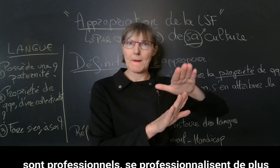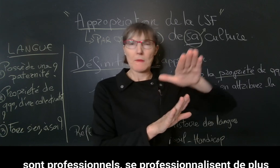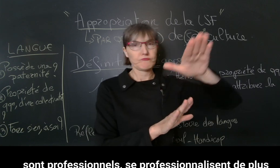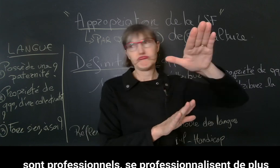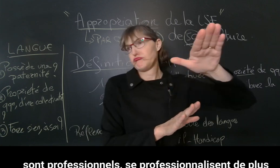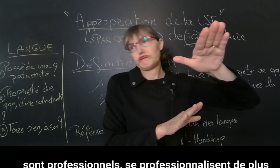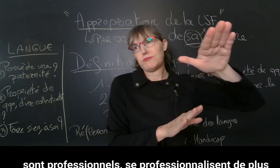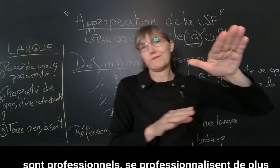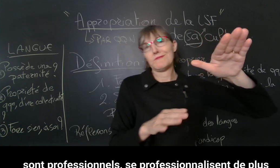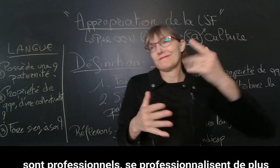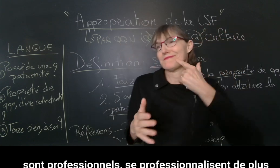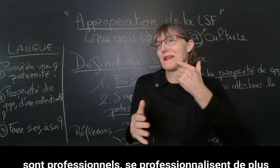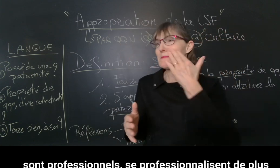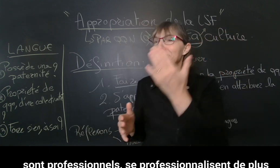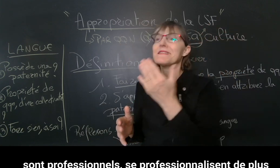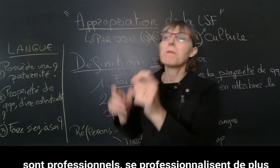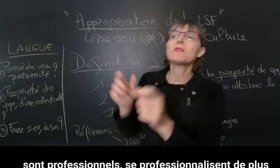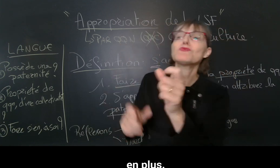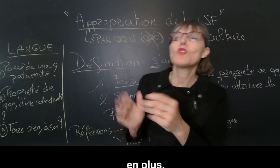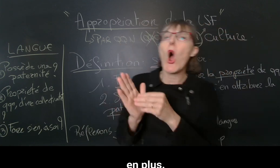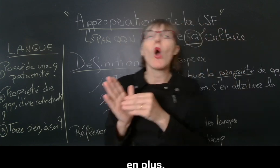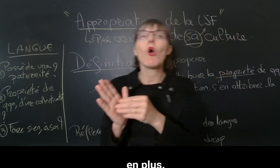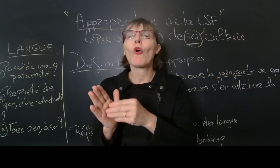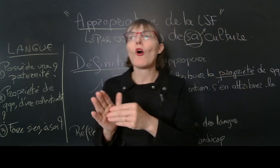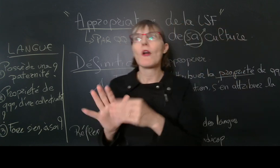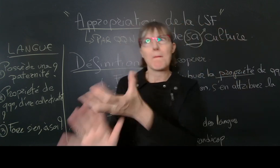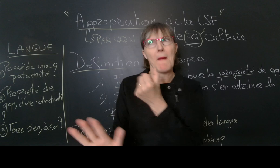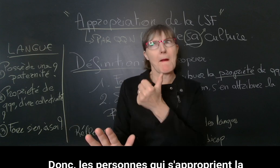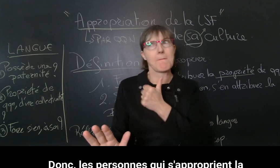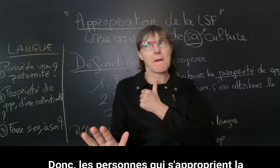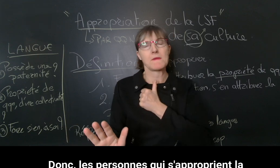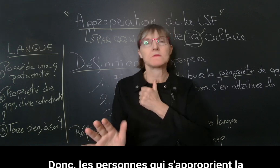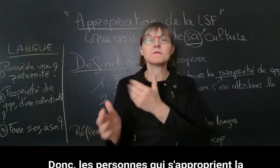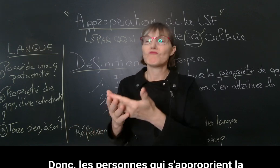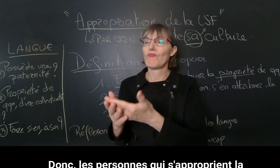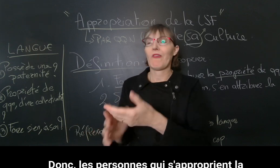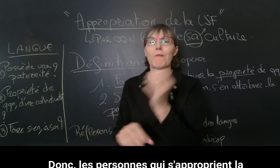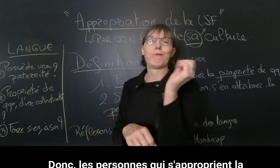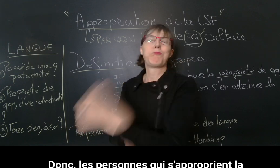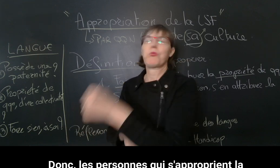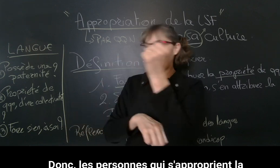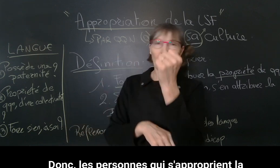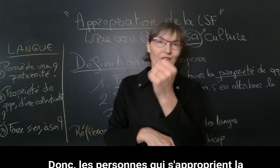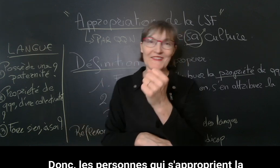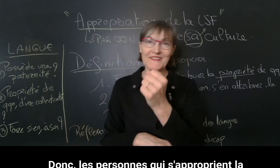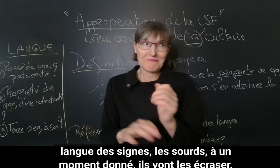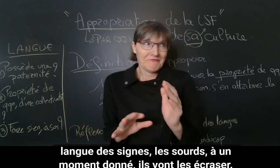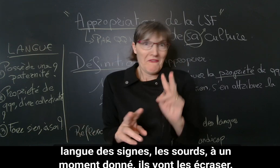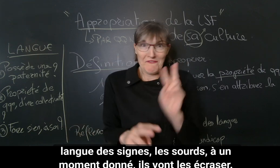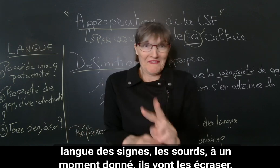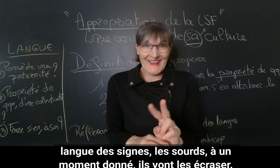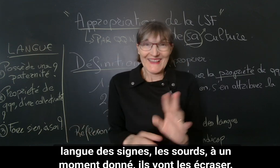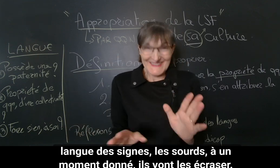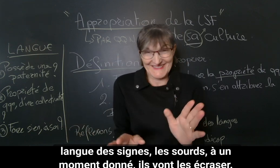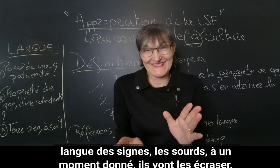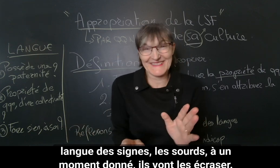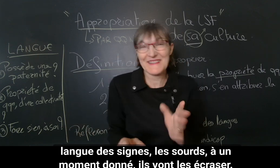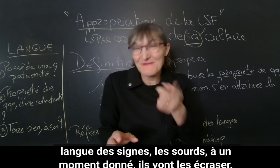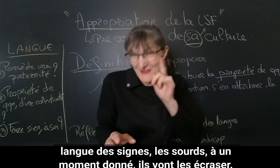professionnels se professionnalise de plus en donc les personnes qui s'approprient la langue des signes les sourds à un moment donné